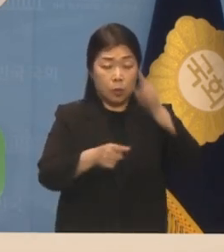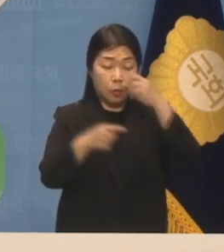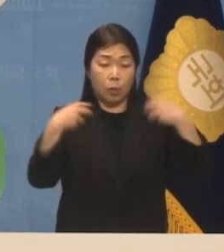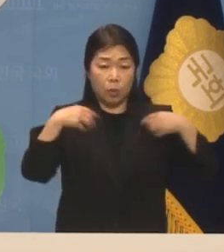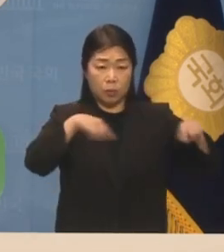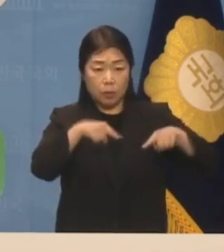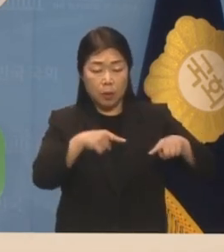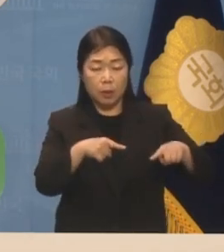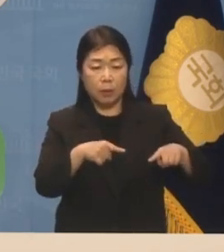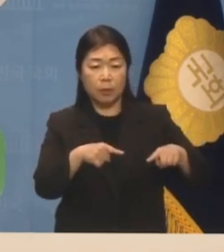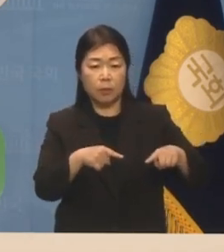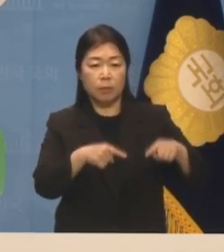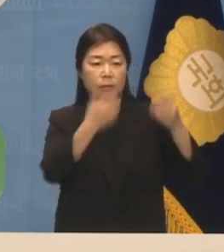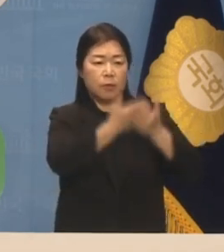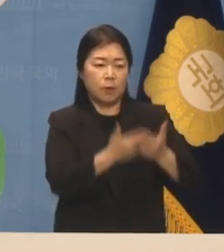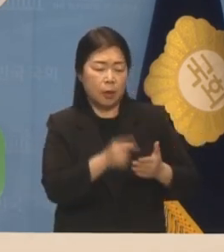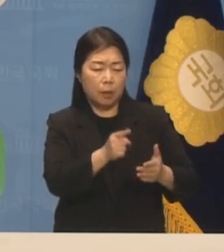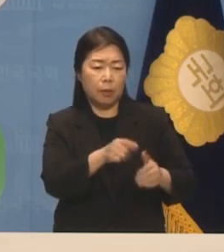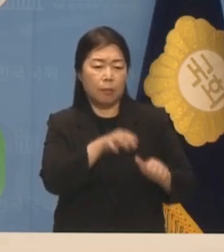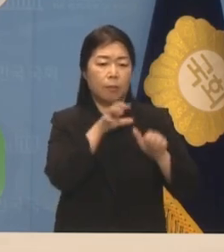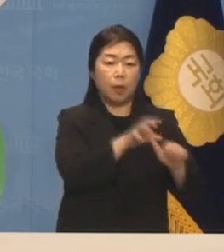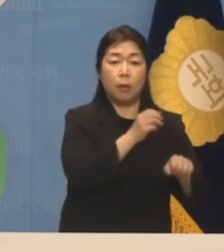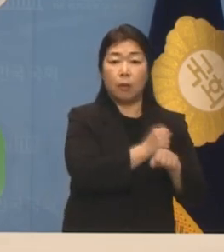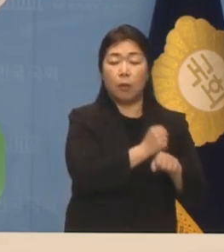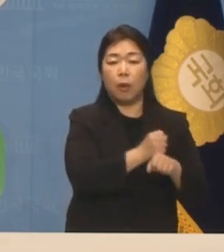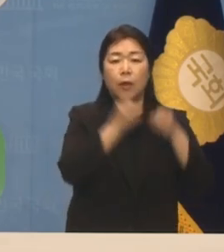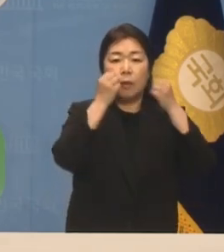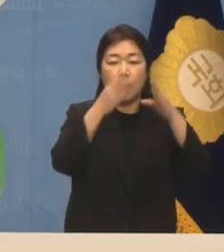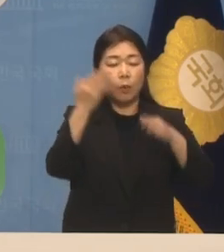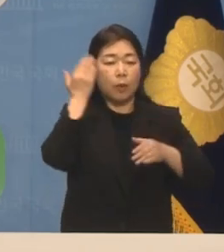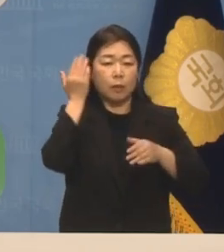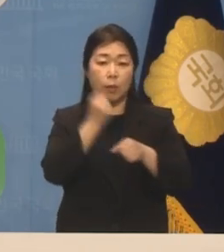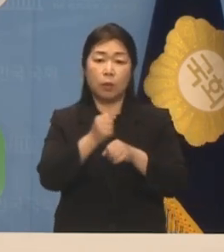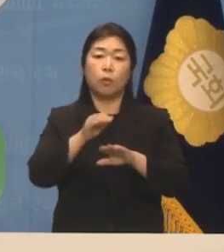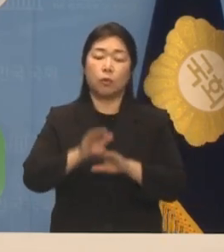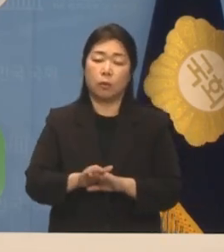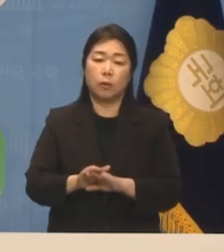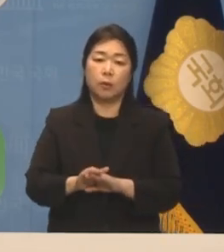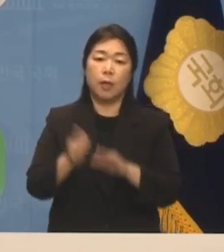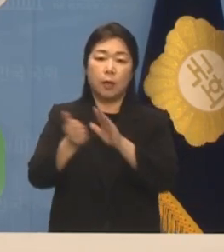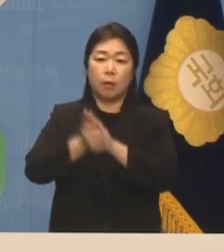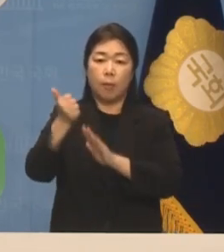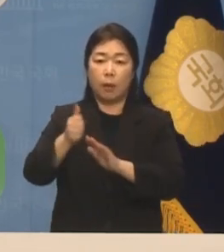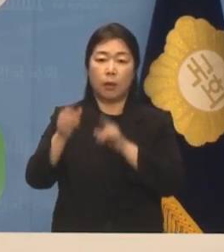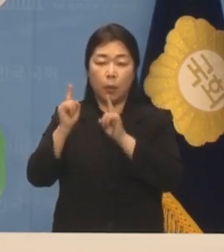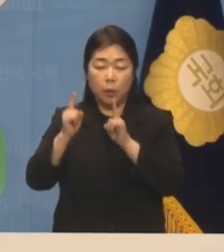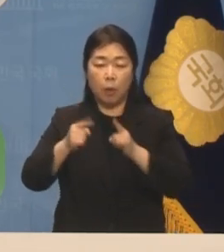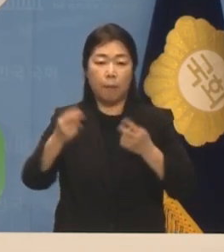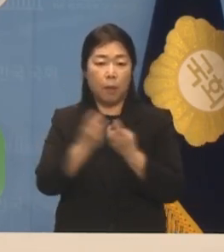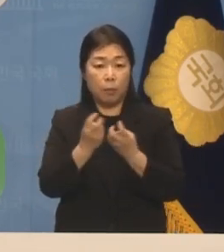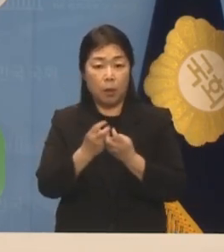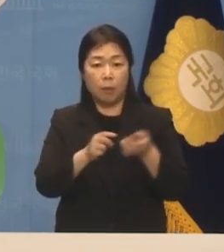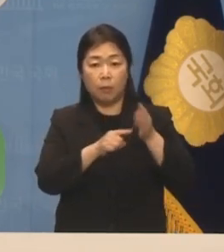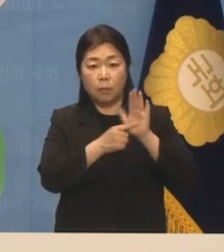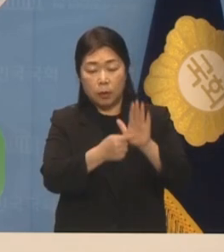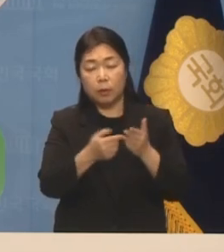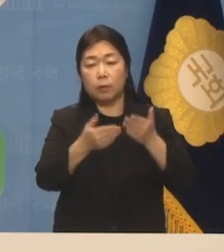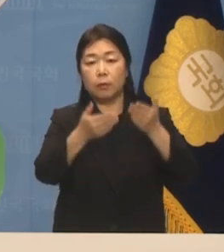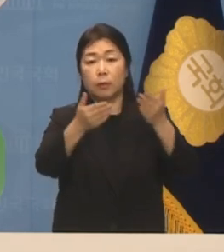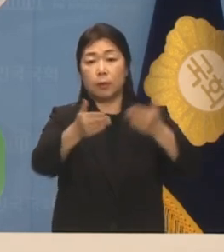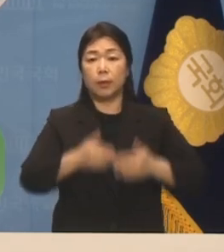증오의 정치가 아닌 새로운 상식을 만드는 희망의 언어와 방법론을 제시할 수 있도록